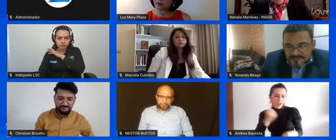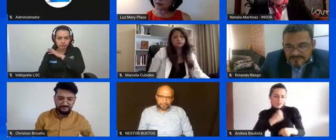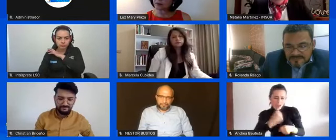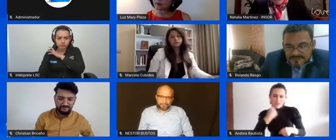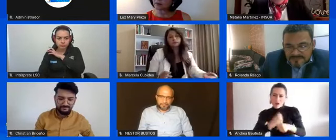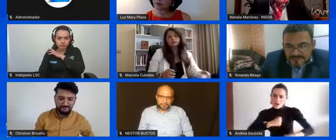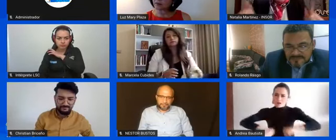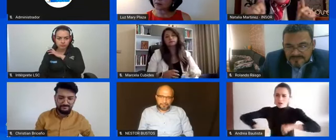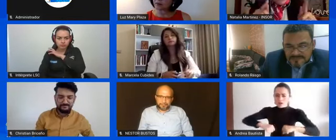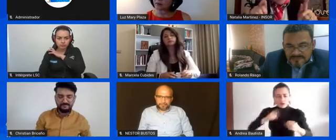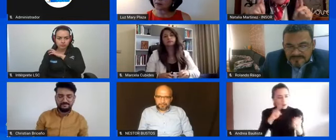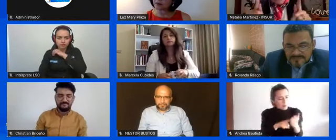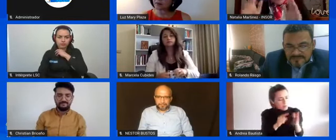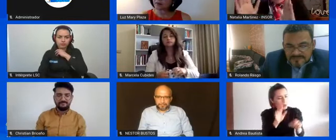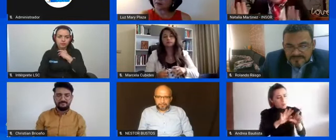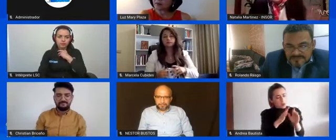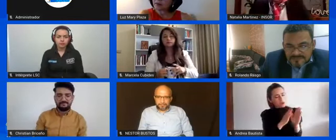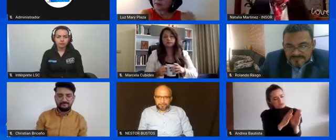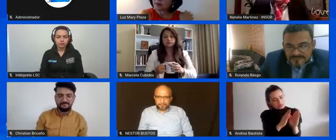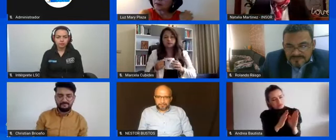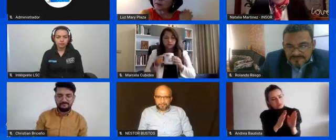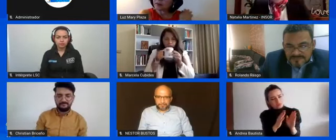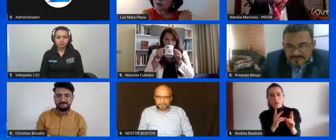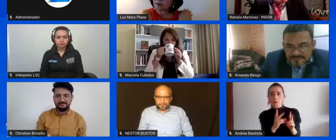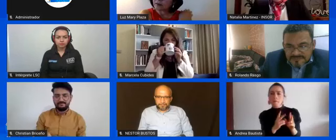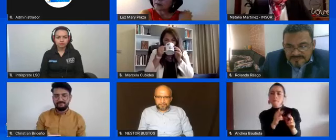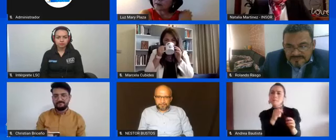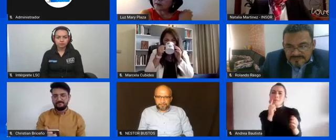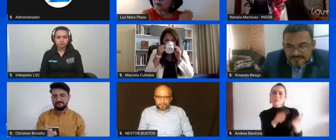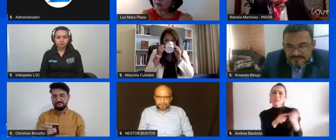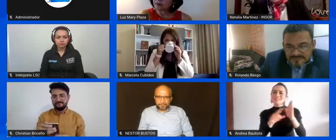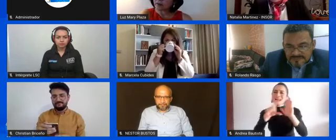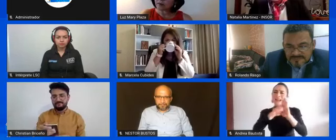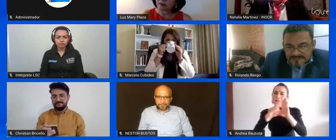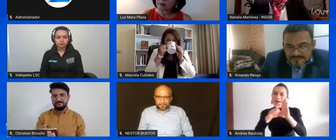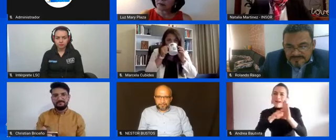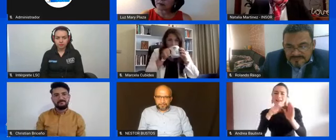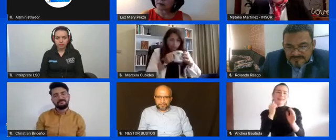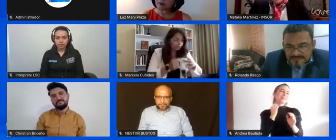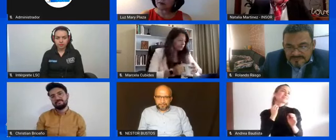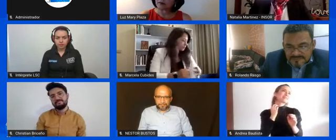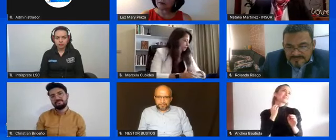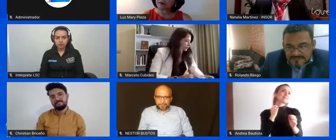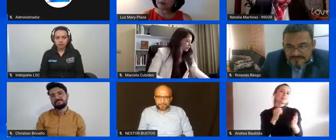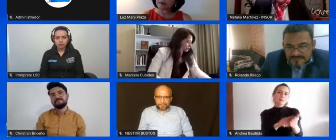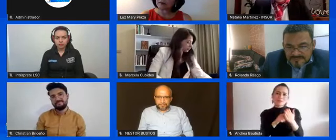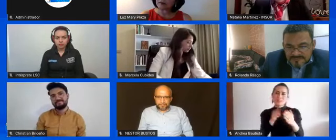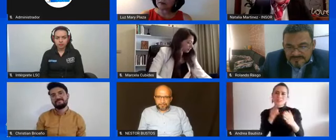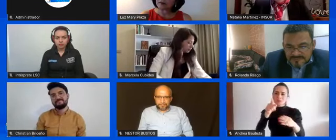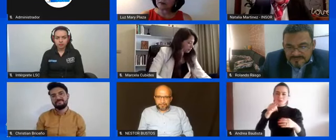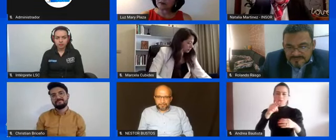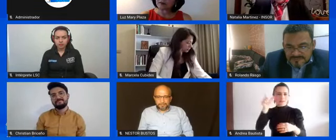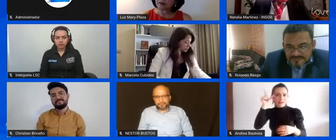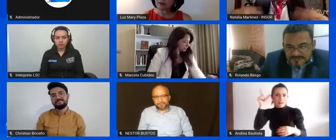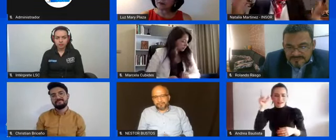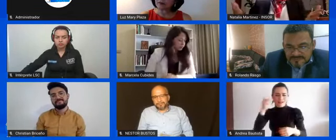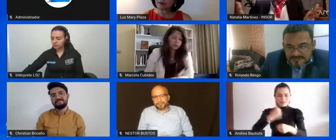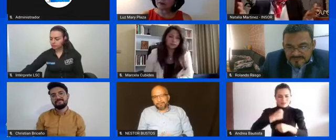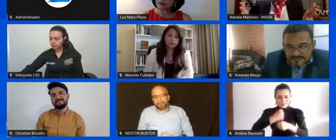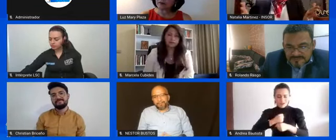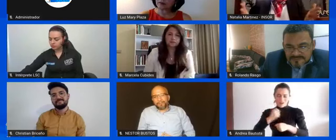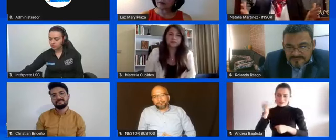ver unos pequeños apartes de los logros de esos 10 años en los que estuviste al frente de la dirección del instituto. Pero